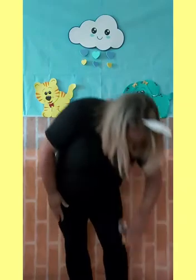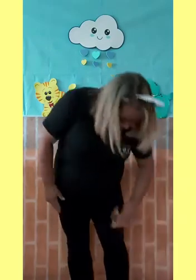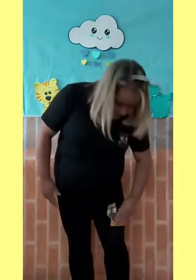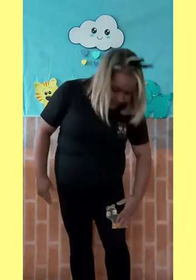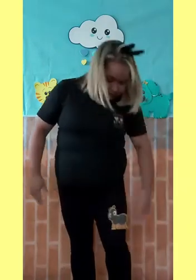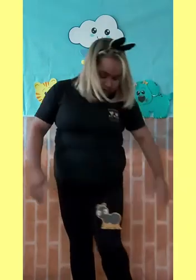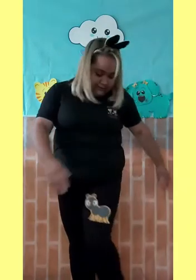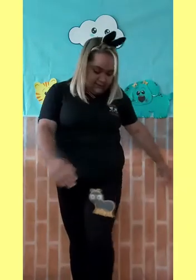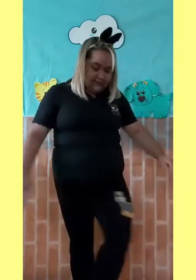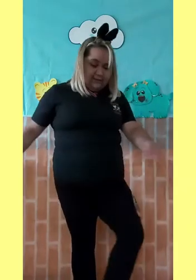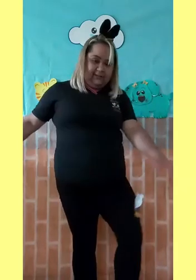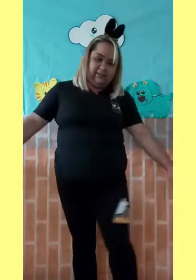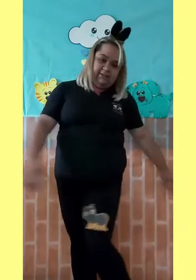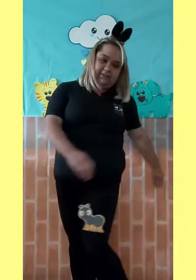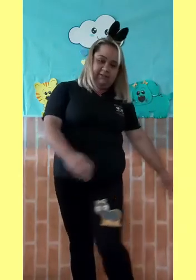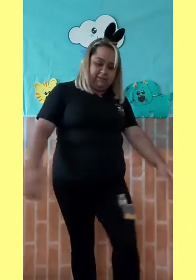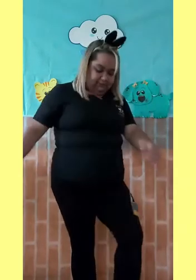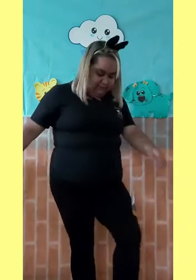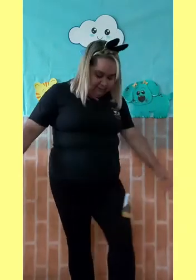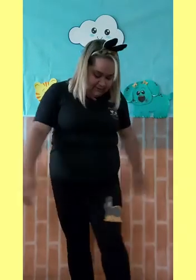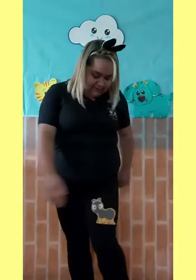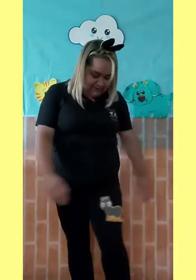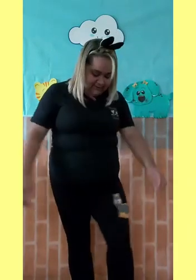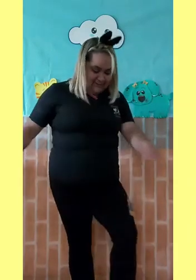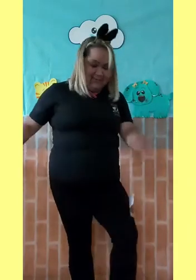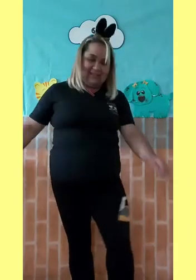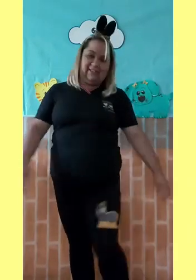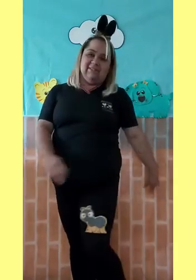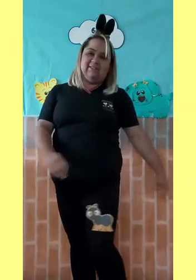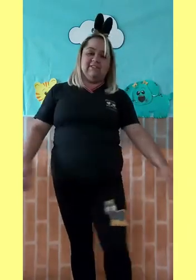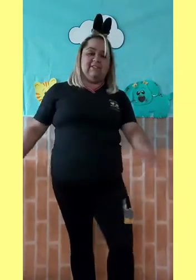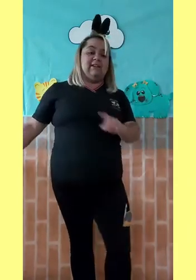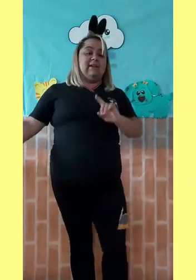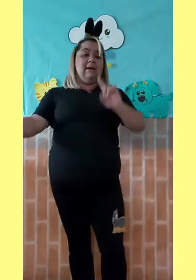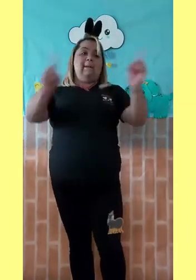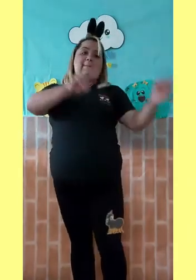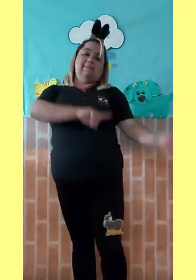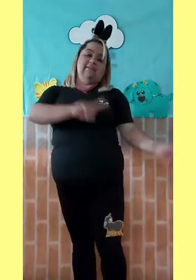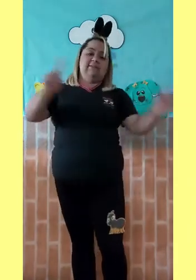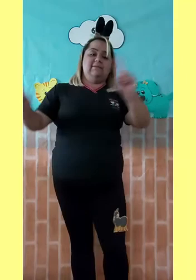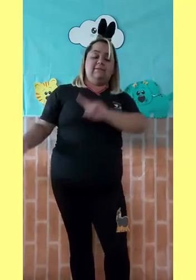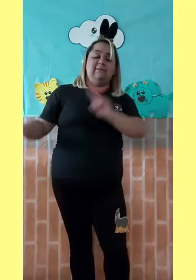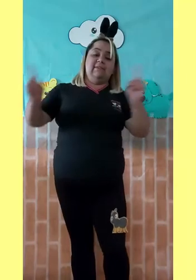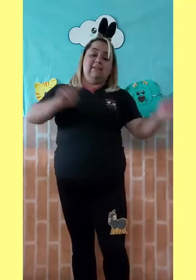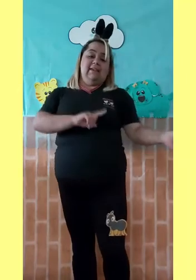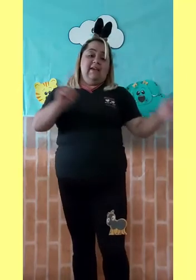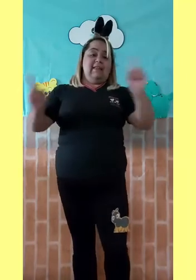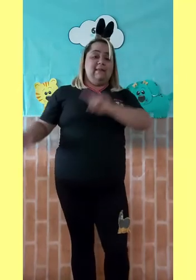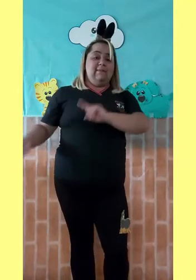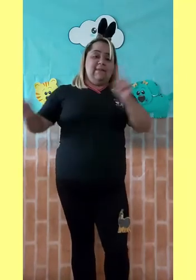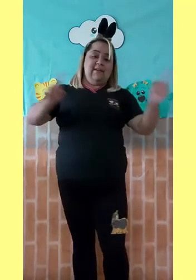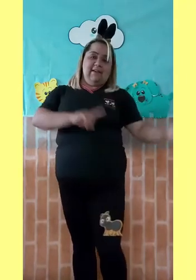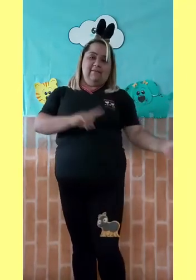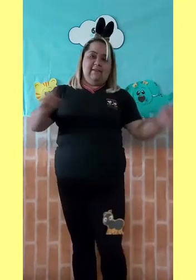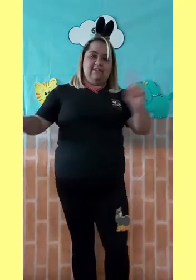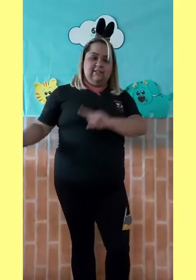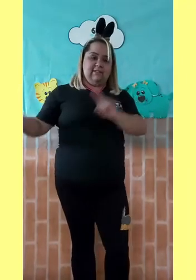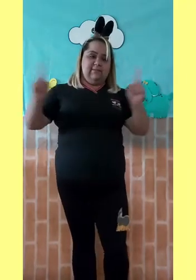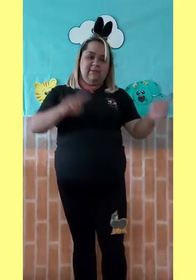coxa, eu sacudi, sacudi, sacudi, sacudi, mas a formiguinha não parava de subir.